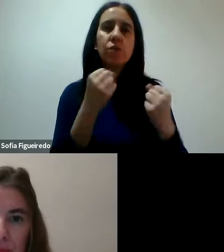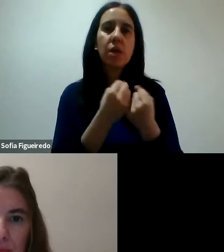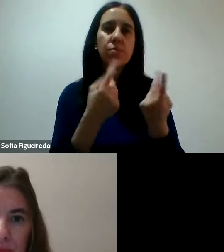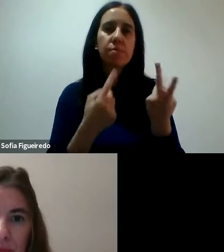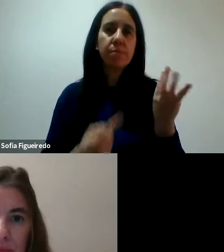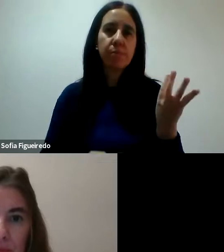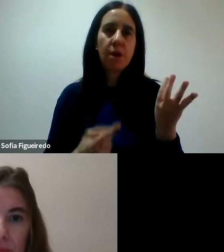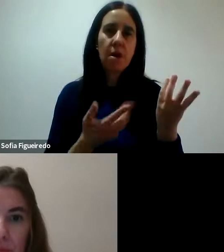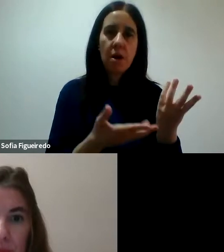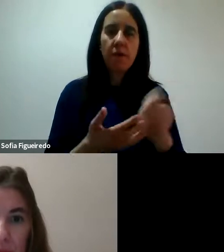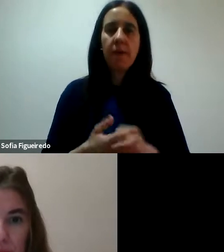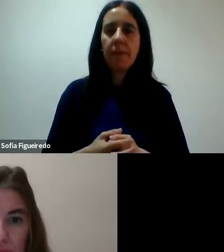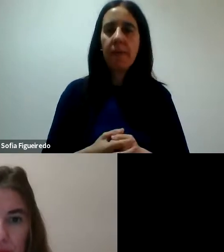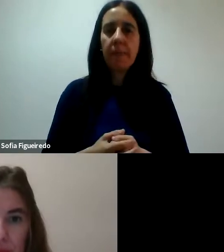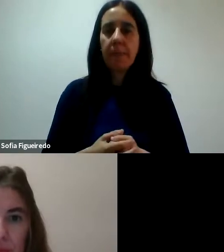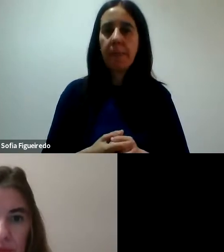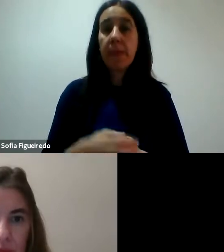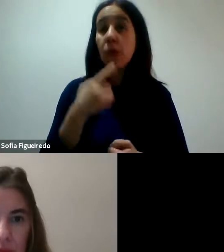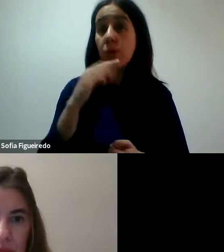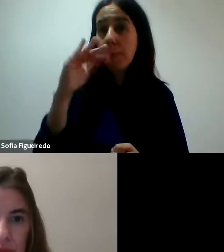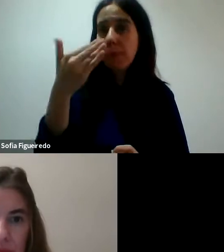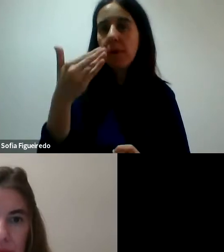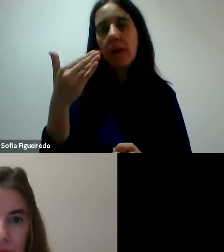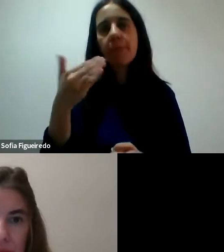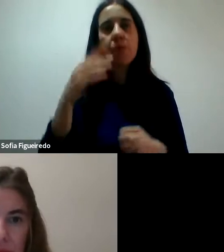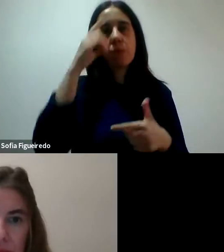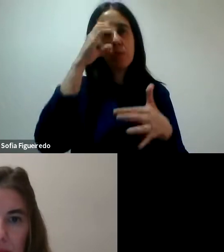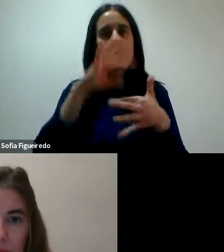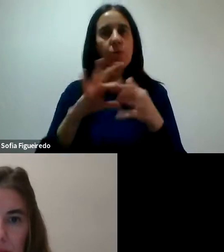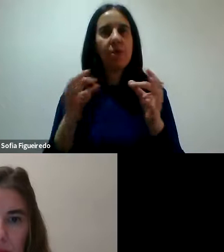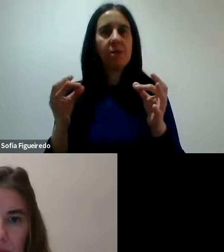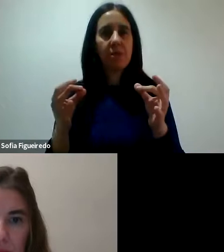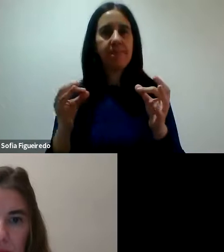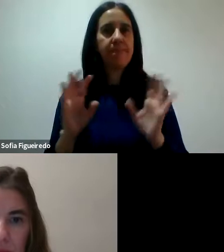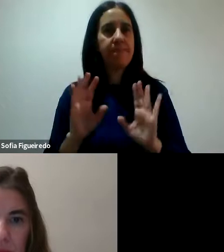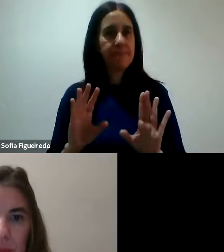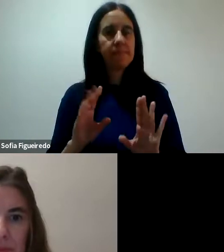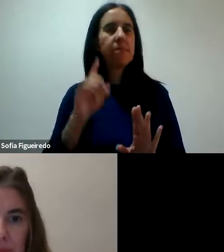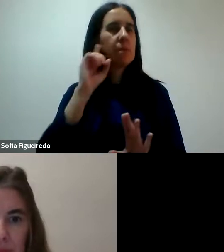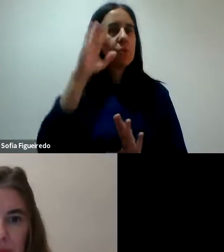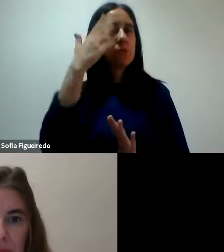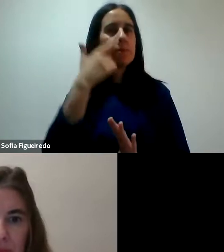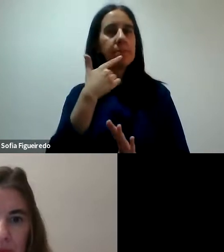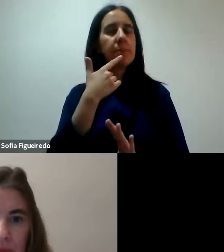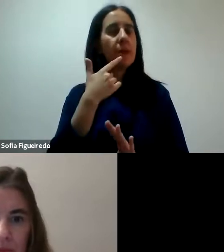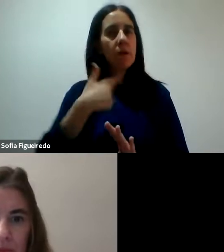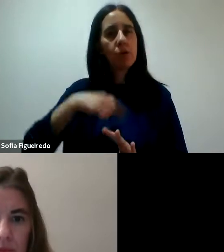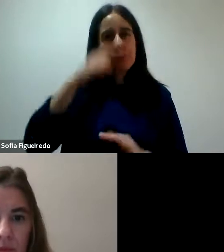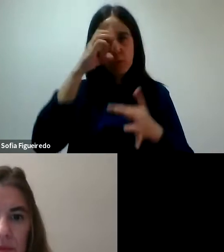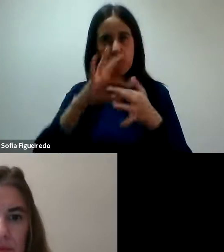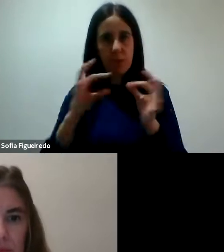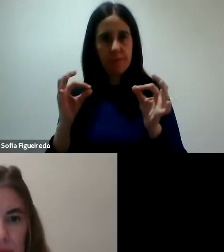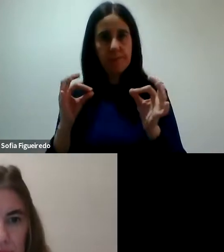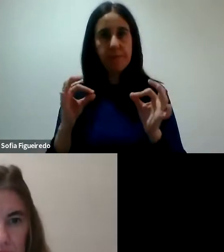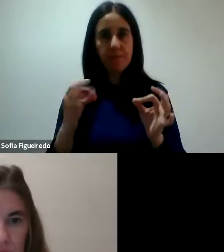A primeira coisa que eu digo é coerência. Portanto, nós temos que perceber uma coisa importante, que é temos que ser coerentes. A mensagem que